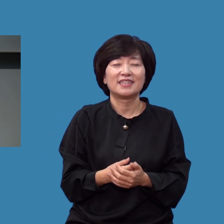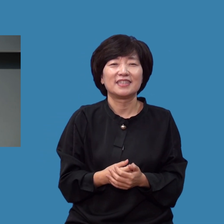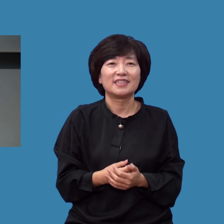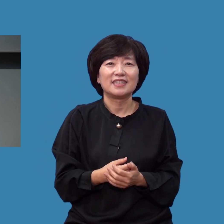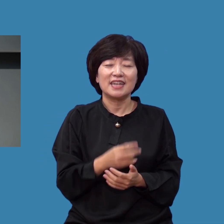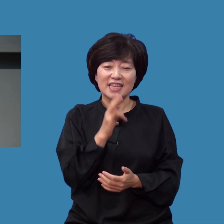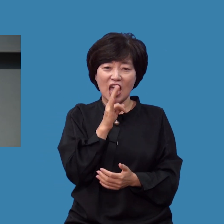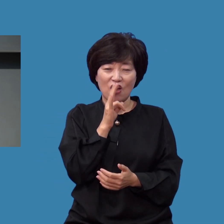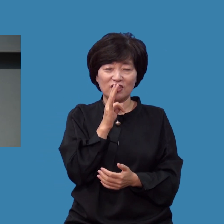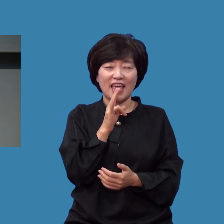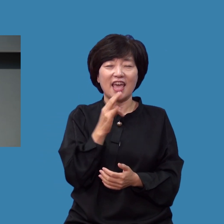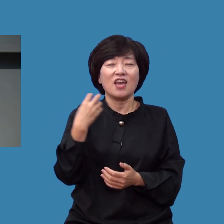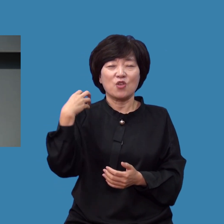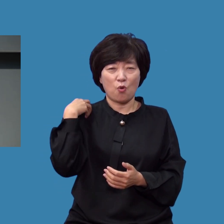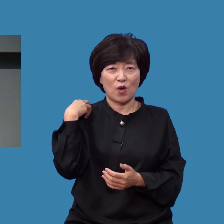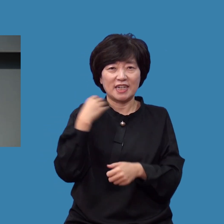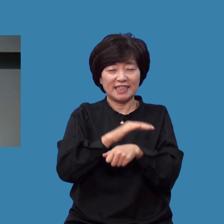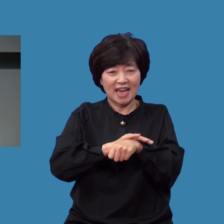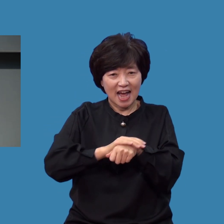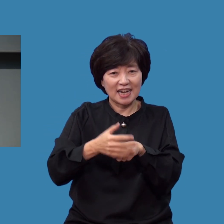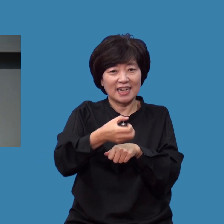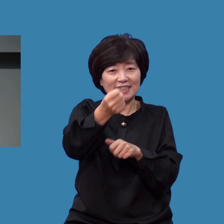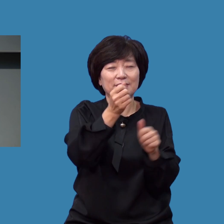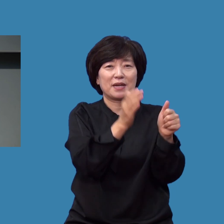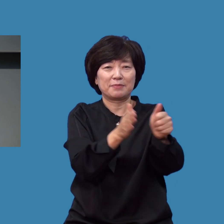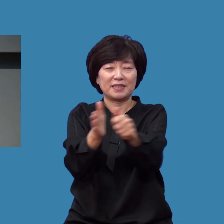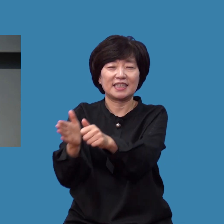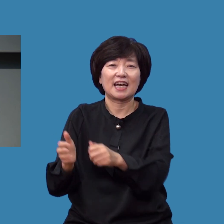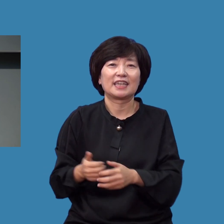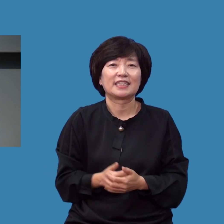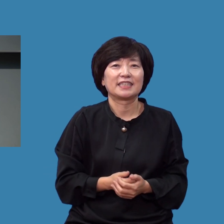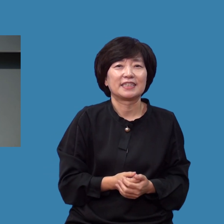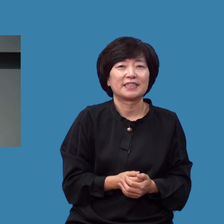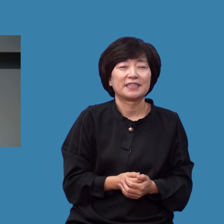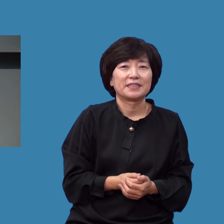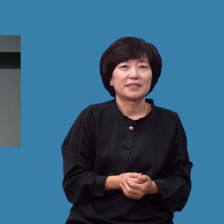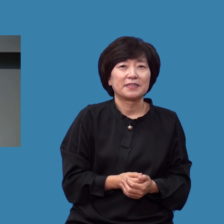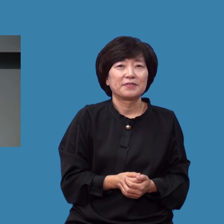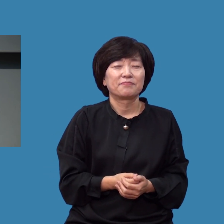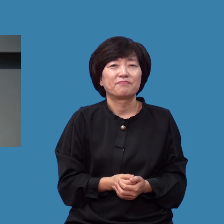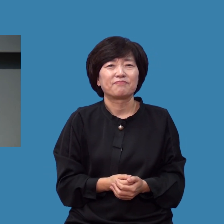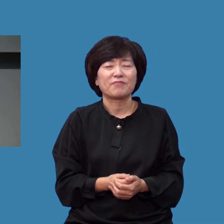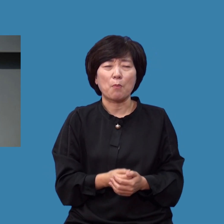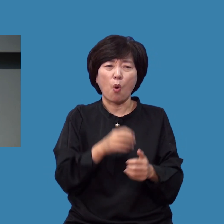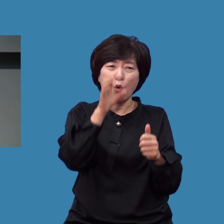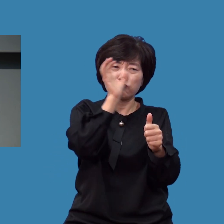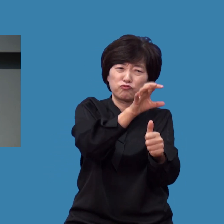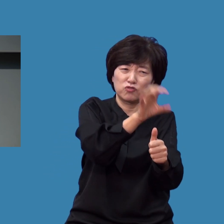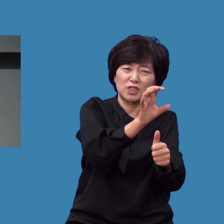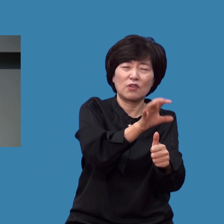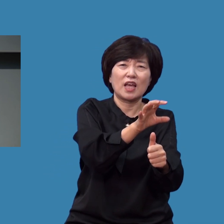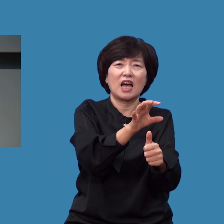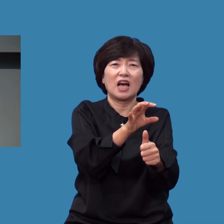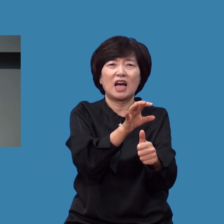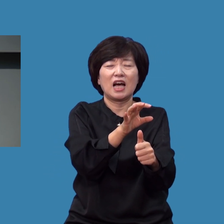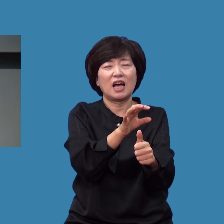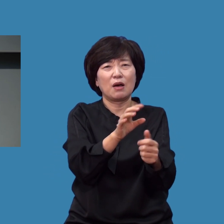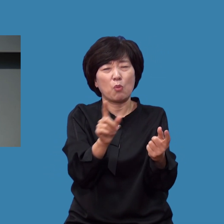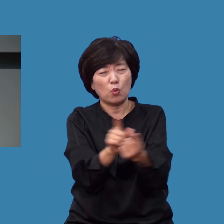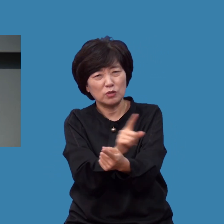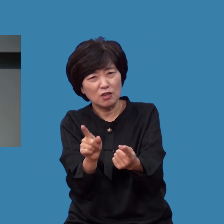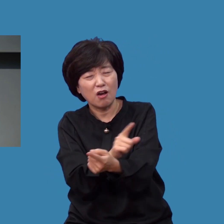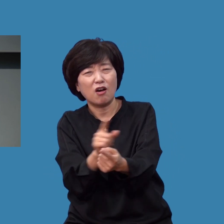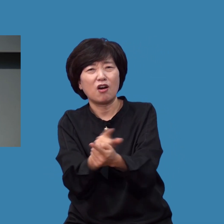이런 예언의 기능들을 감당하시기를 주의 이름으로 축복합니다. 물론 꾸짖거나